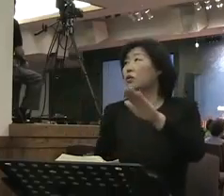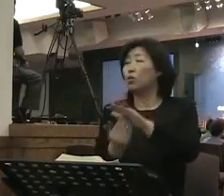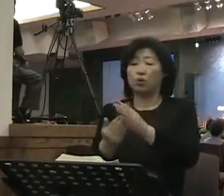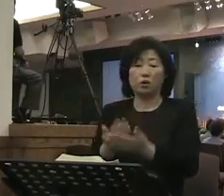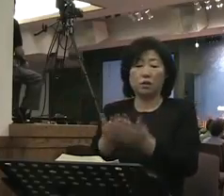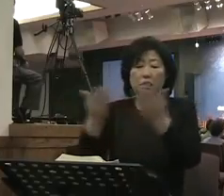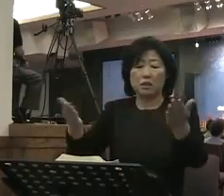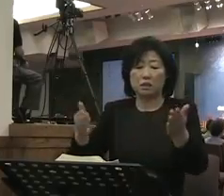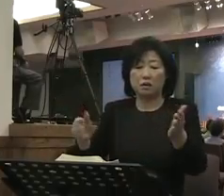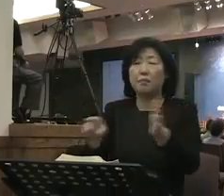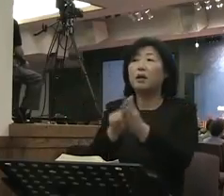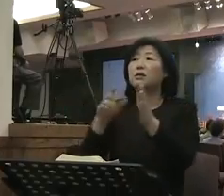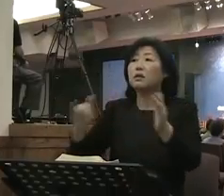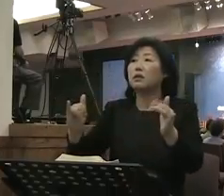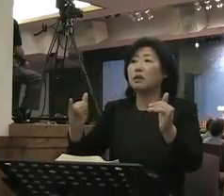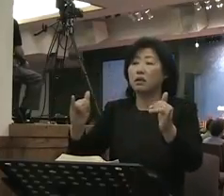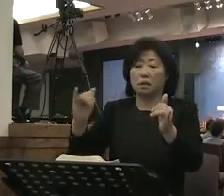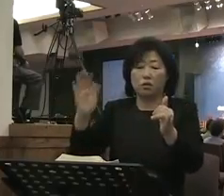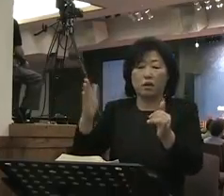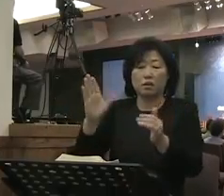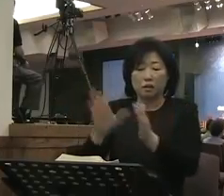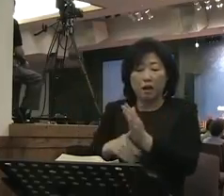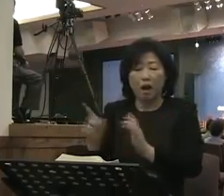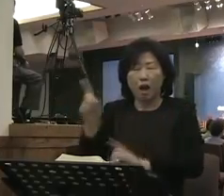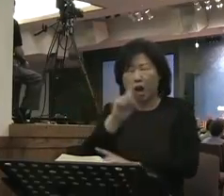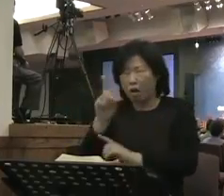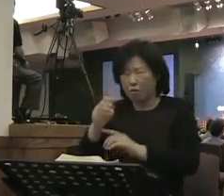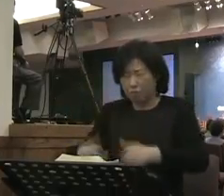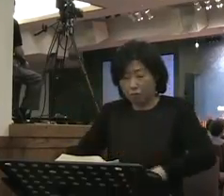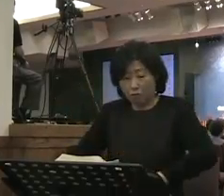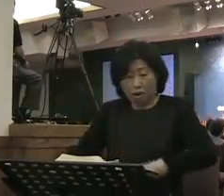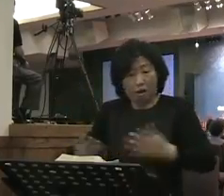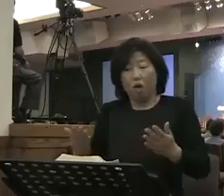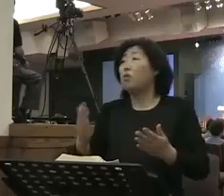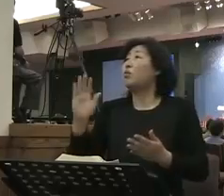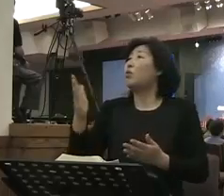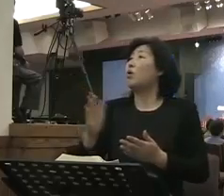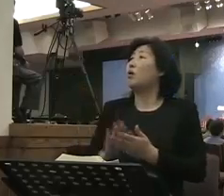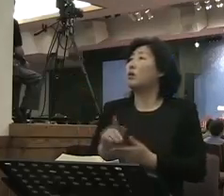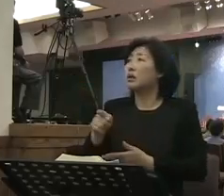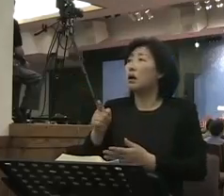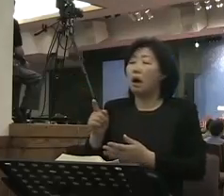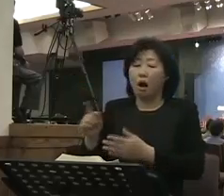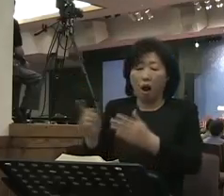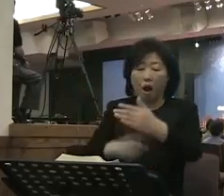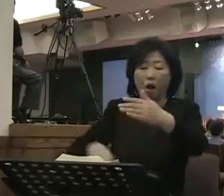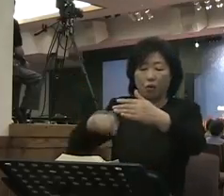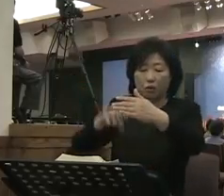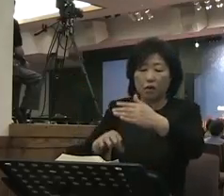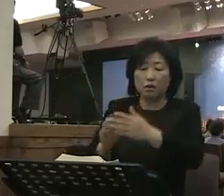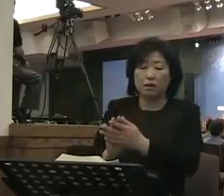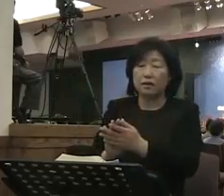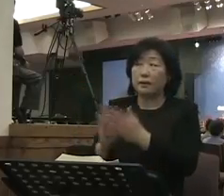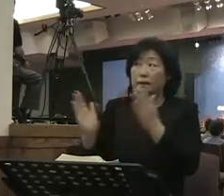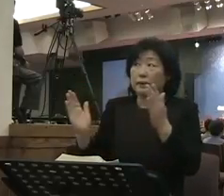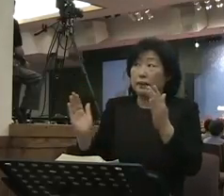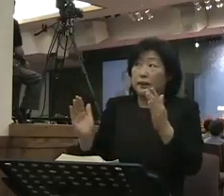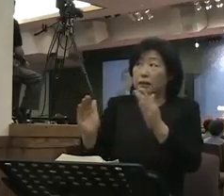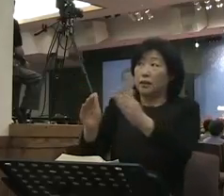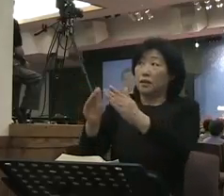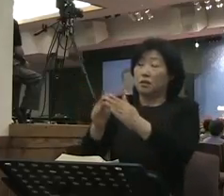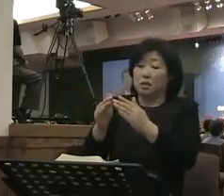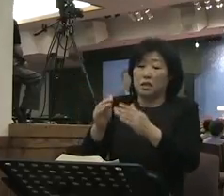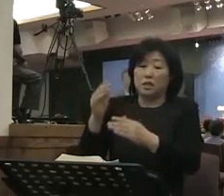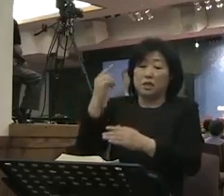못하는 백성들이 될 때 아무런 소용이 없다는 것입니다. 그러나 그러한 가운데서도 하이라이트되고 있는